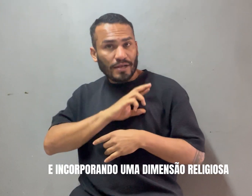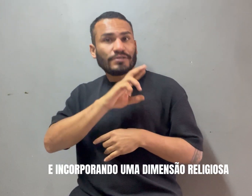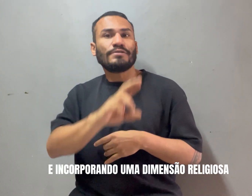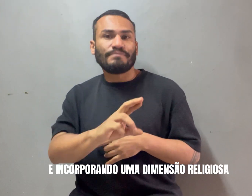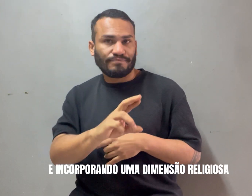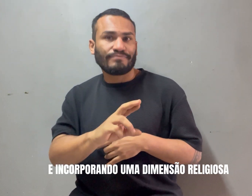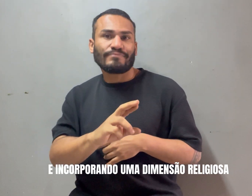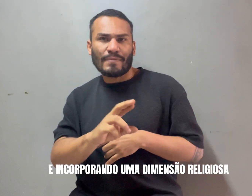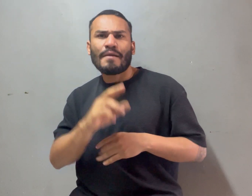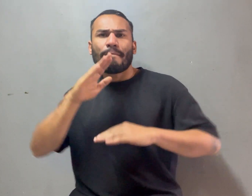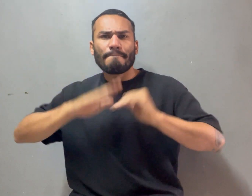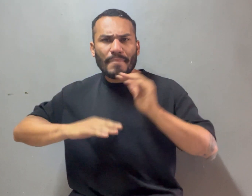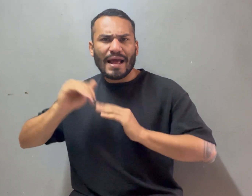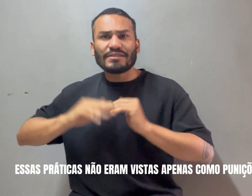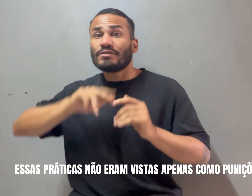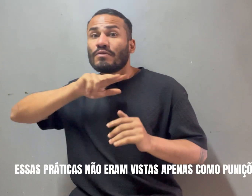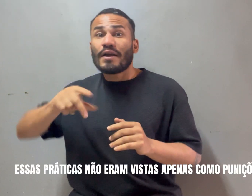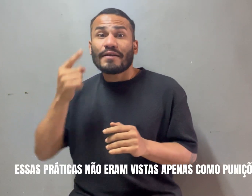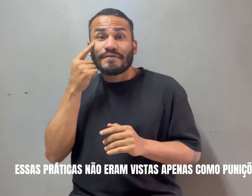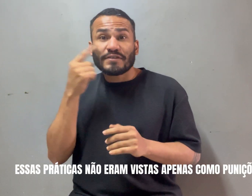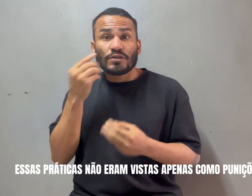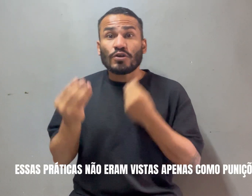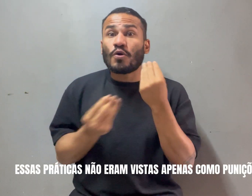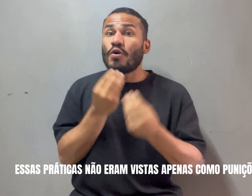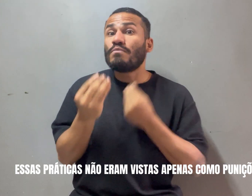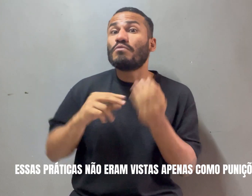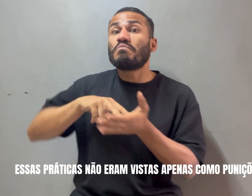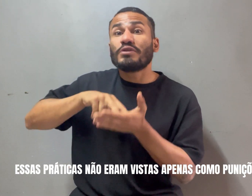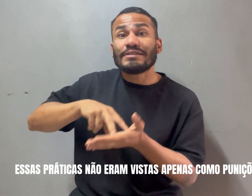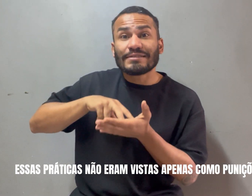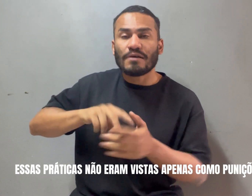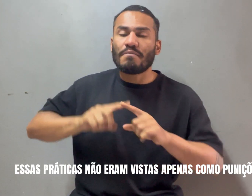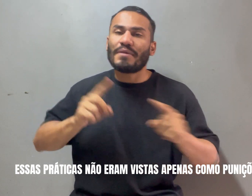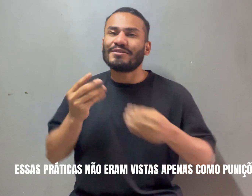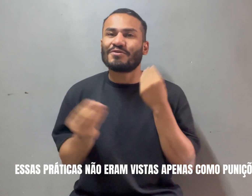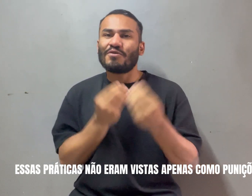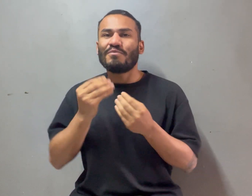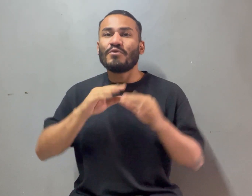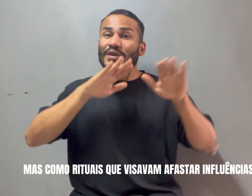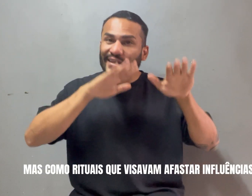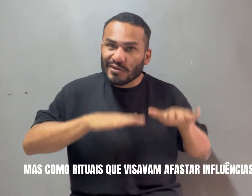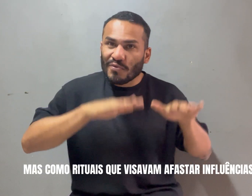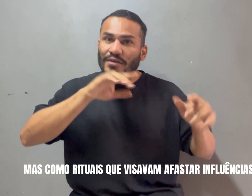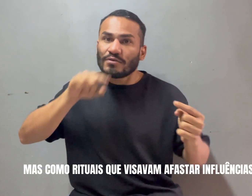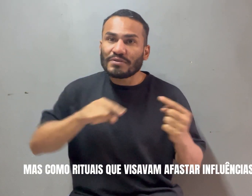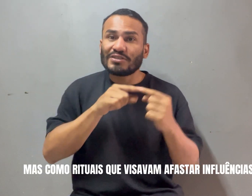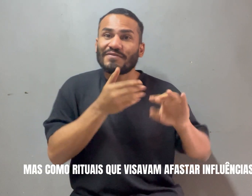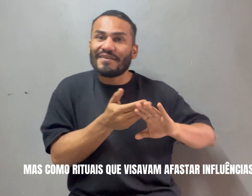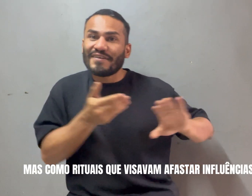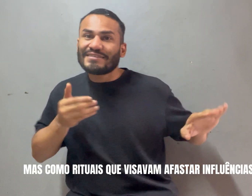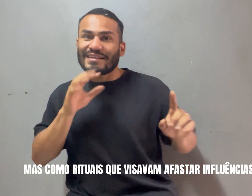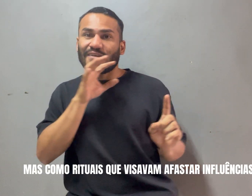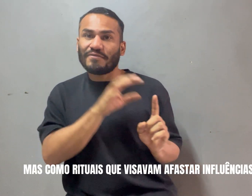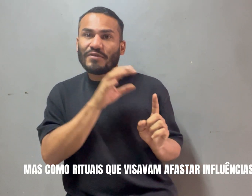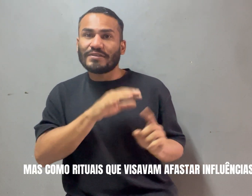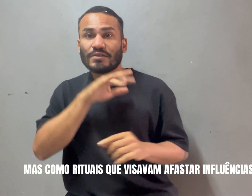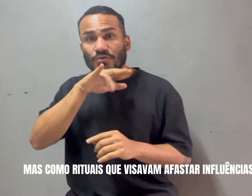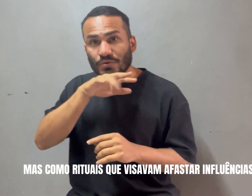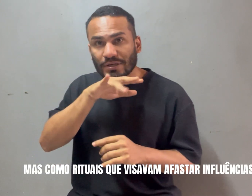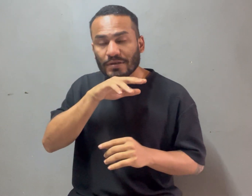dimensão religiosa. Essas práticas não eram vistas apenas como punições, mas como rituais que visavam afastar influências